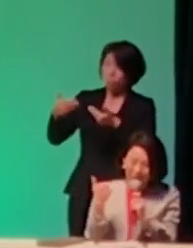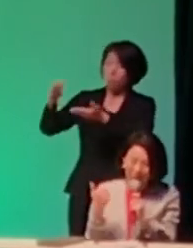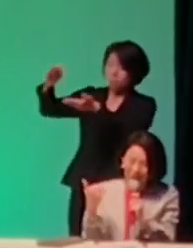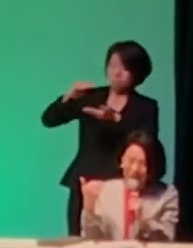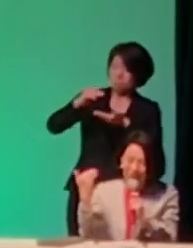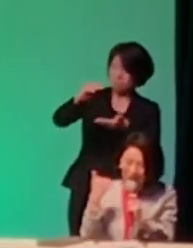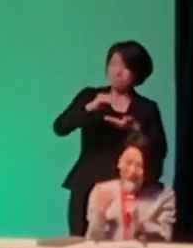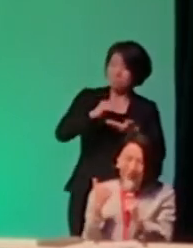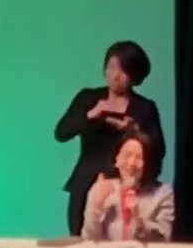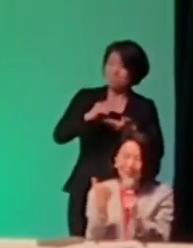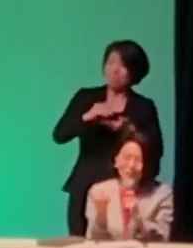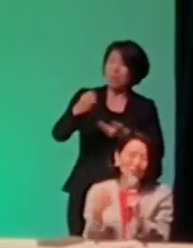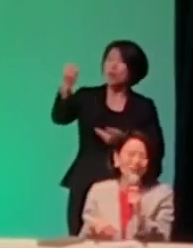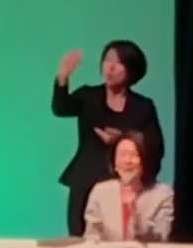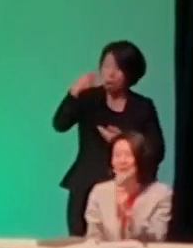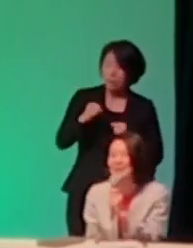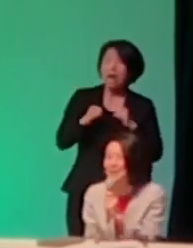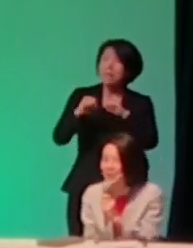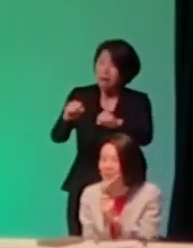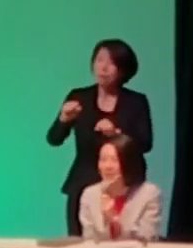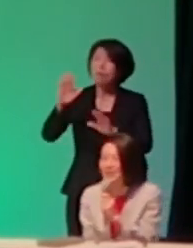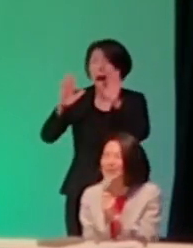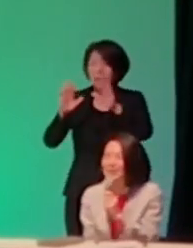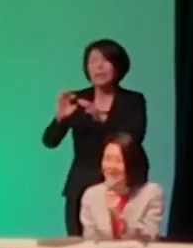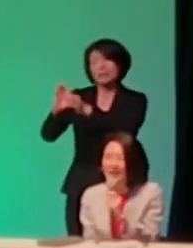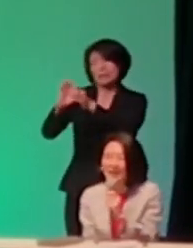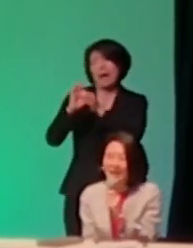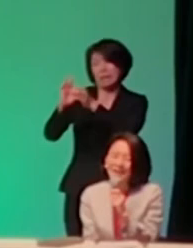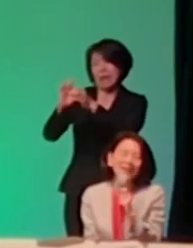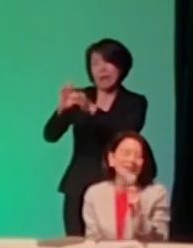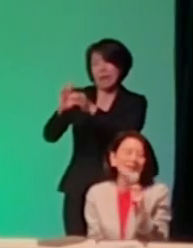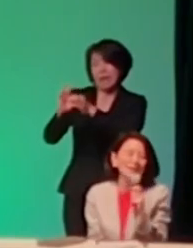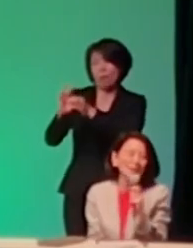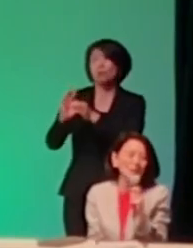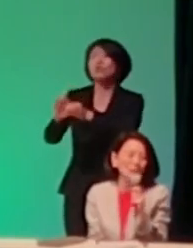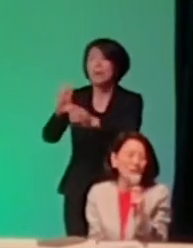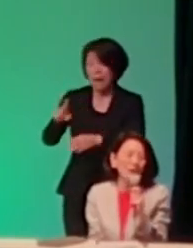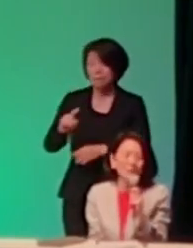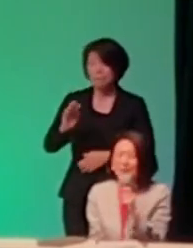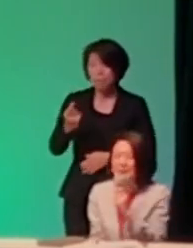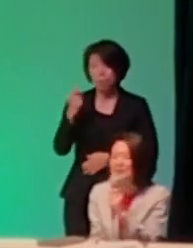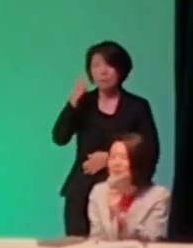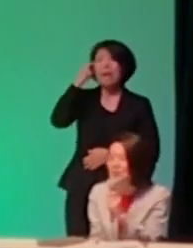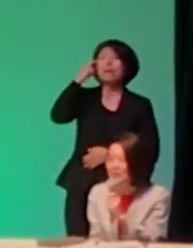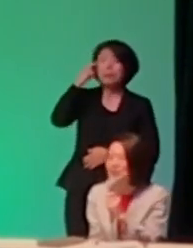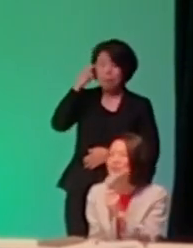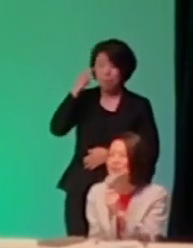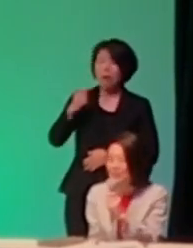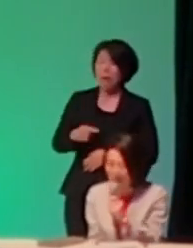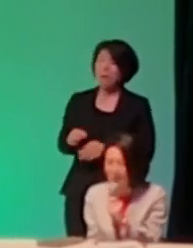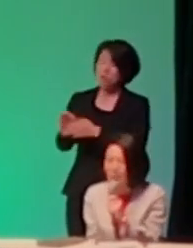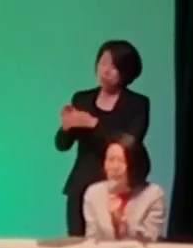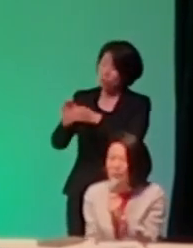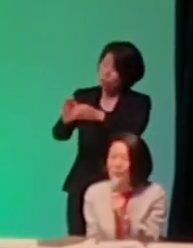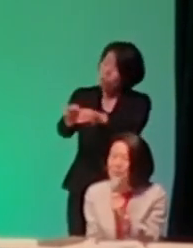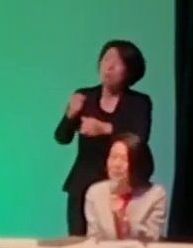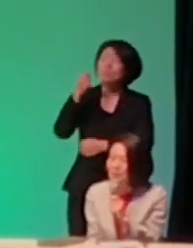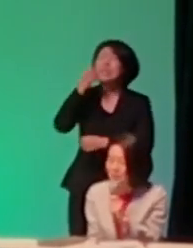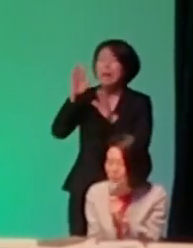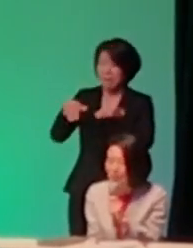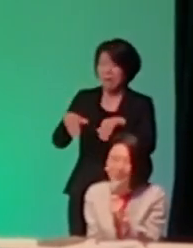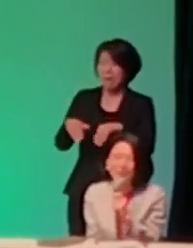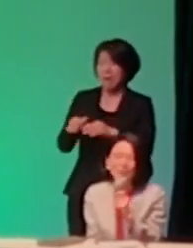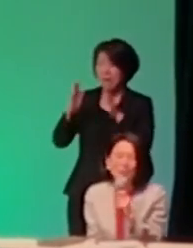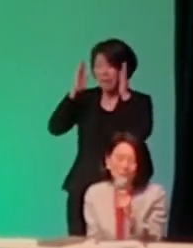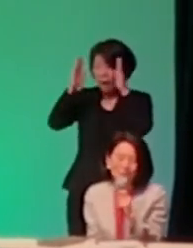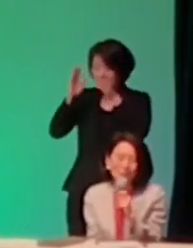ただいた、言われたらやるというような関係性が続いていたんですが、やはり気がつけばこれはやっぱり長続きがしなくて、こう頑張